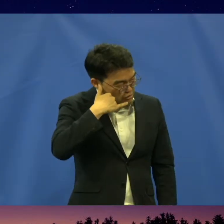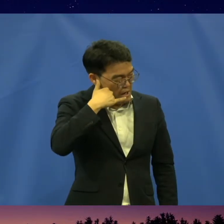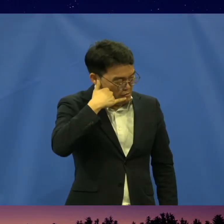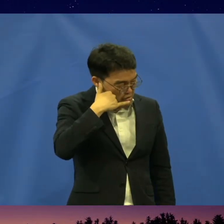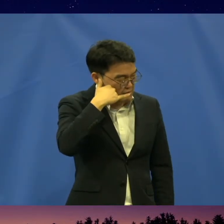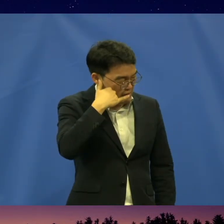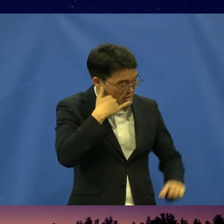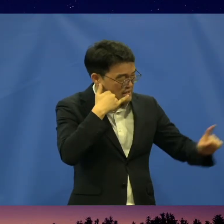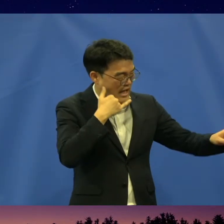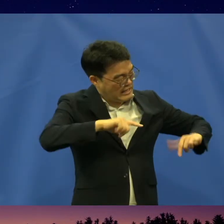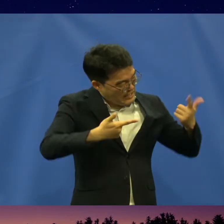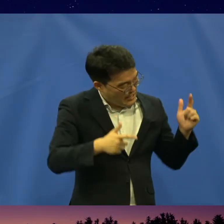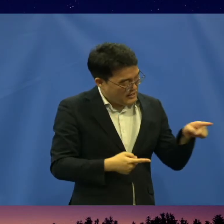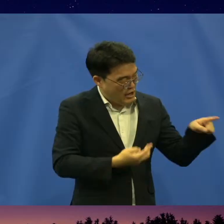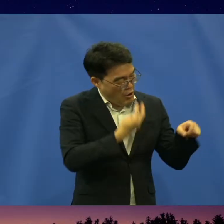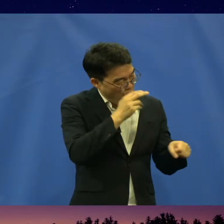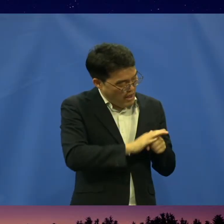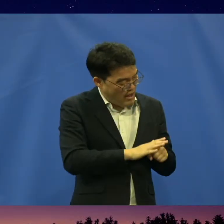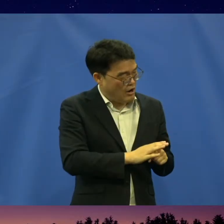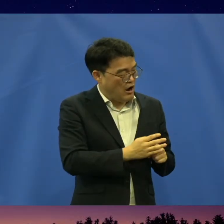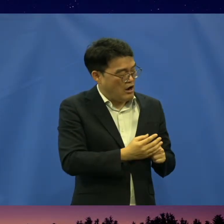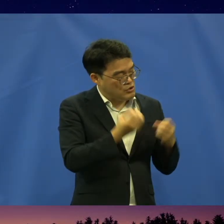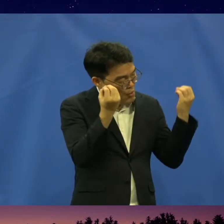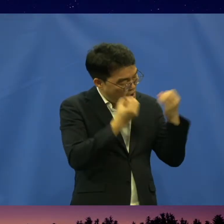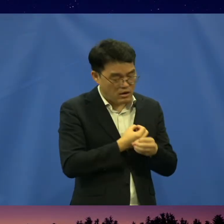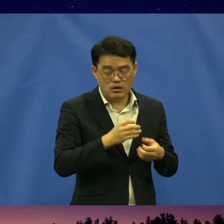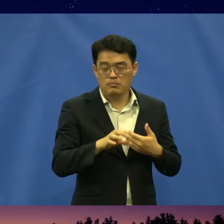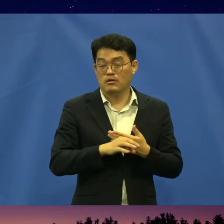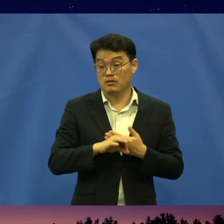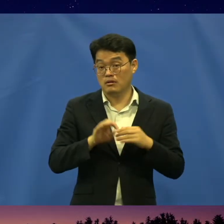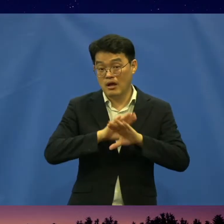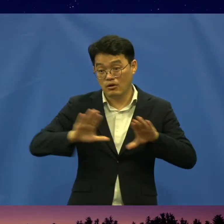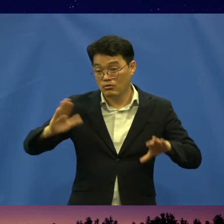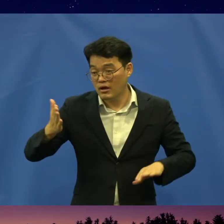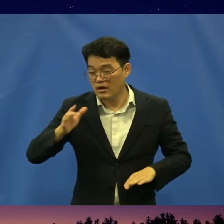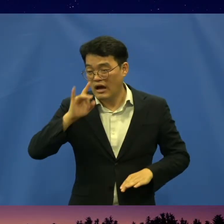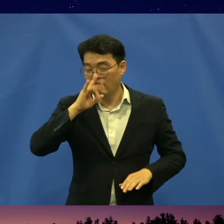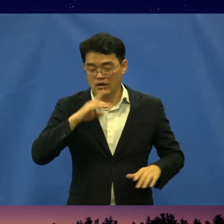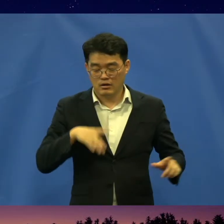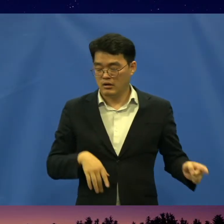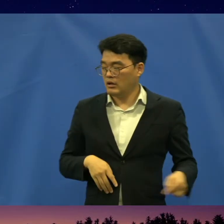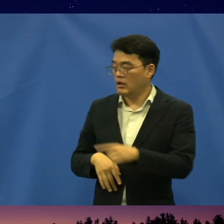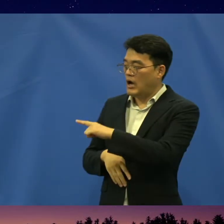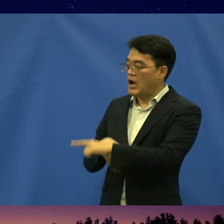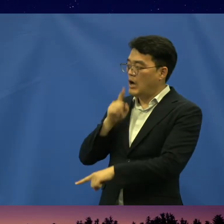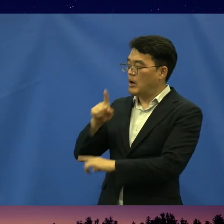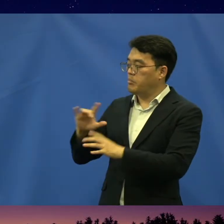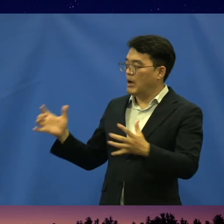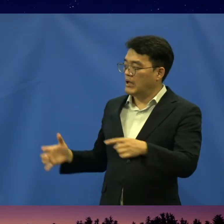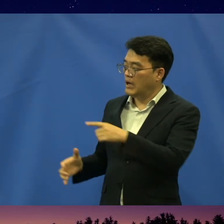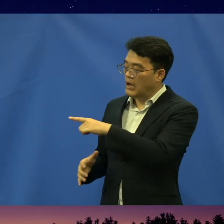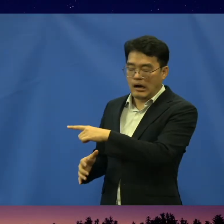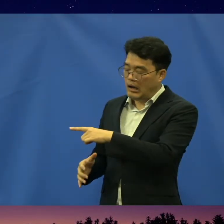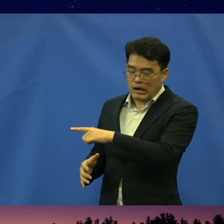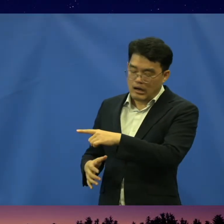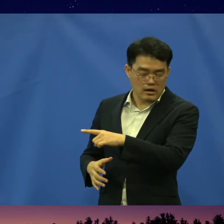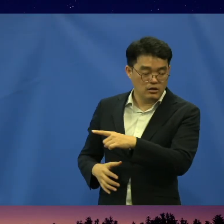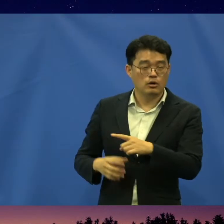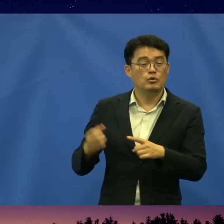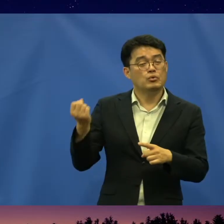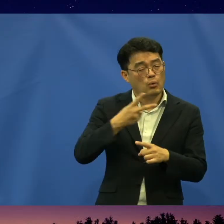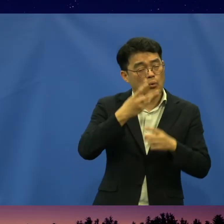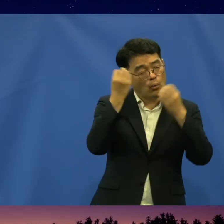시간을 보내지 말라. 그러면 아무것도 못해요. 더 미궁으로 빠져요. 수없는 말들을 듣지만 웬만하면